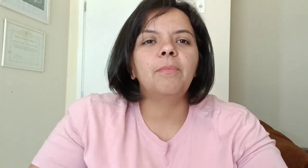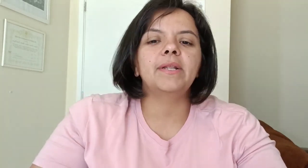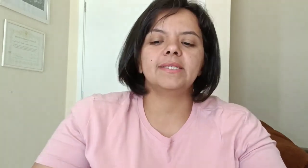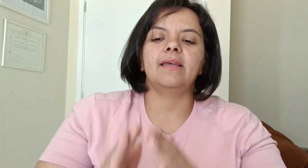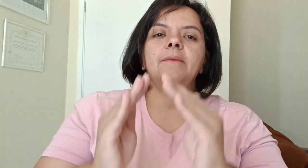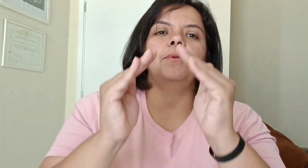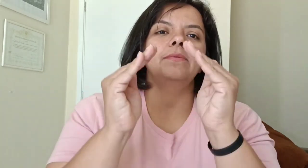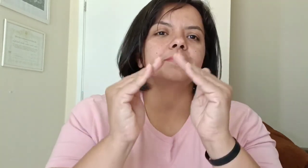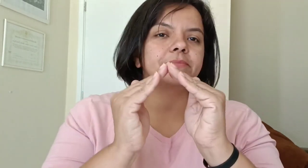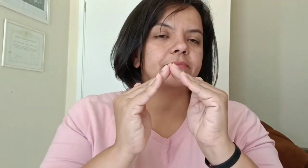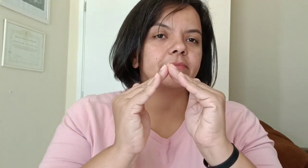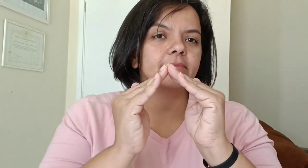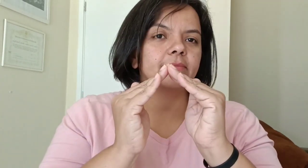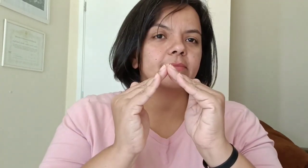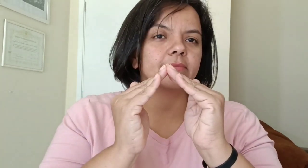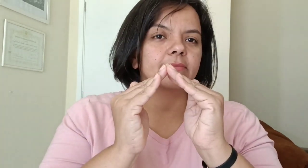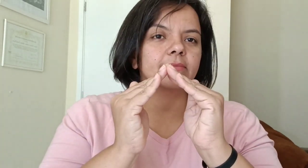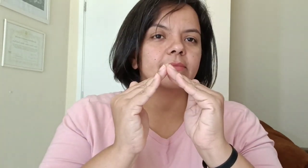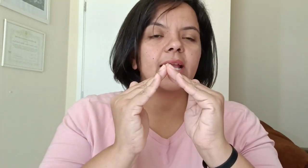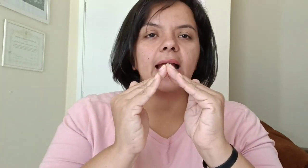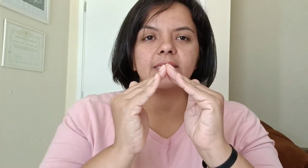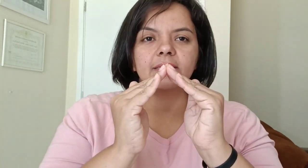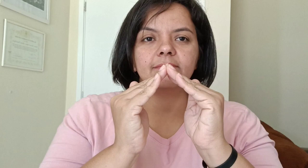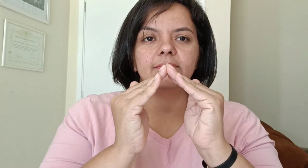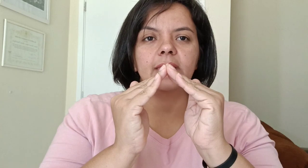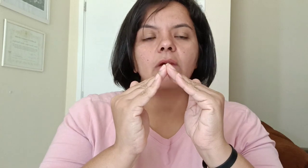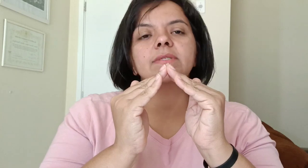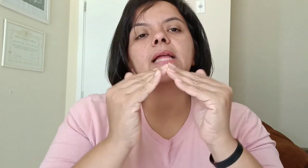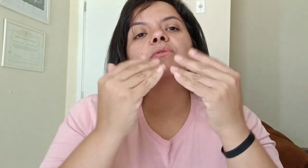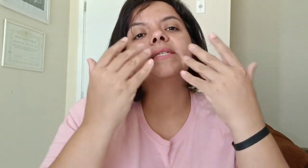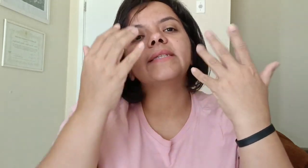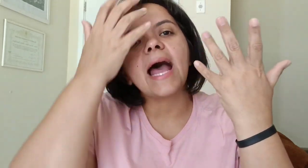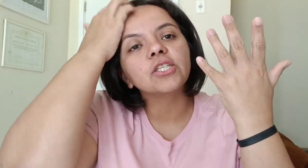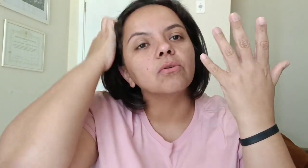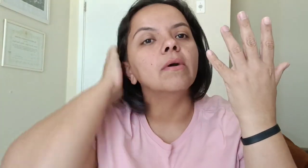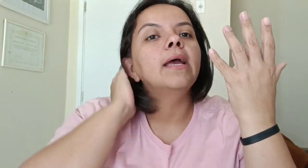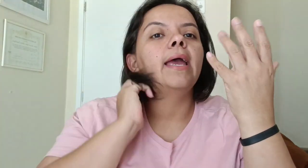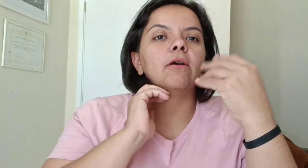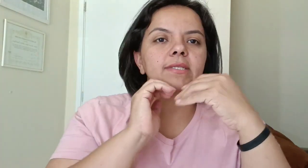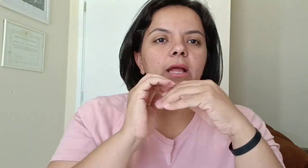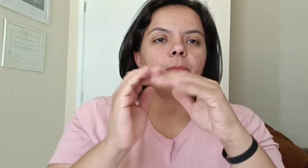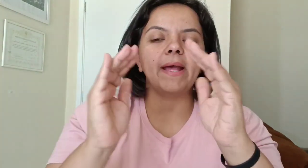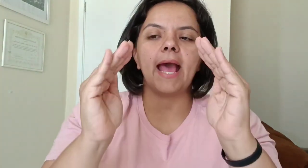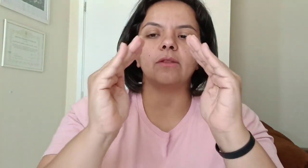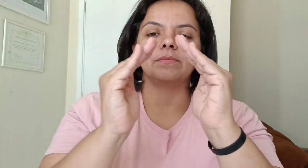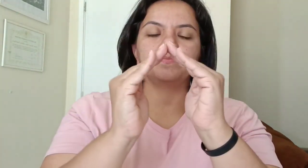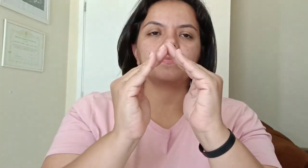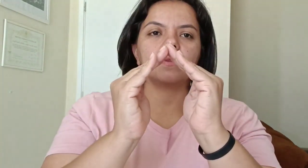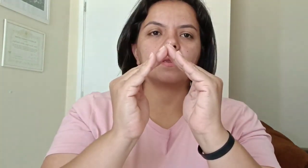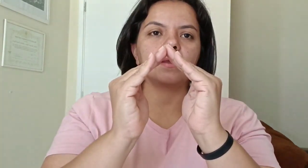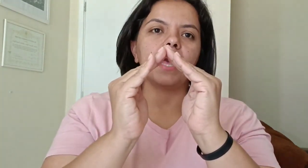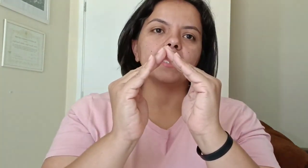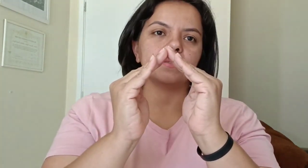Por exemplo, casa. É um sinal estático, é um sinal parado. Casa.